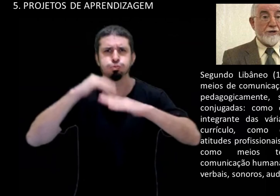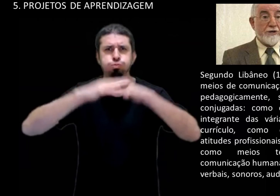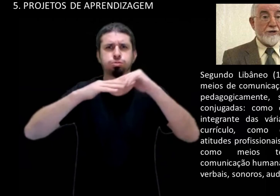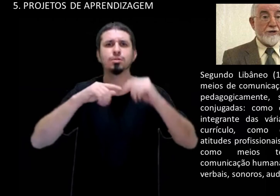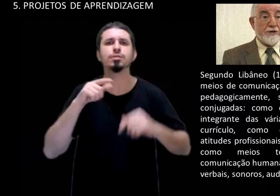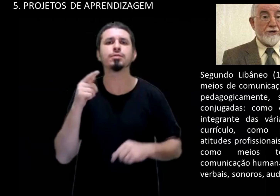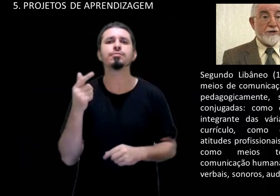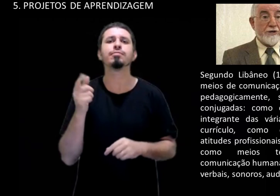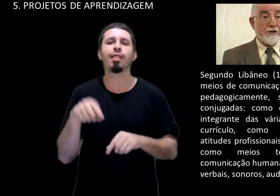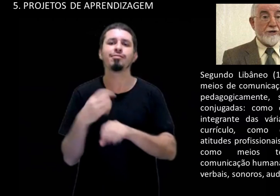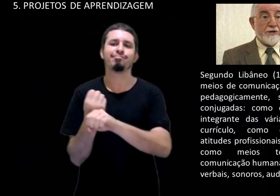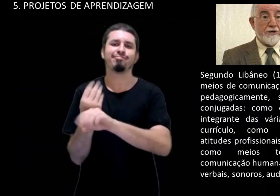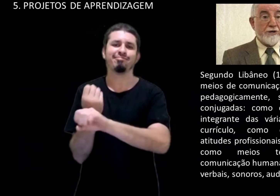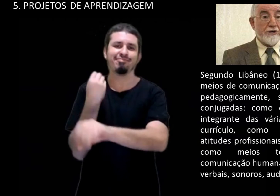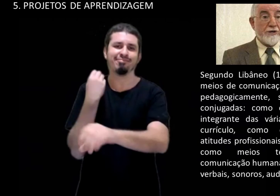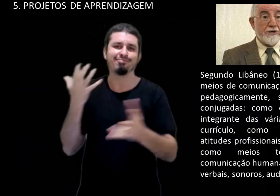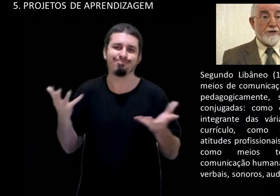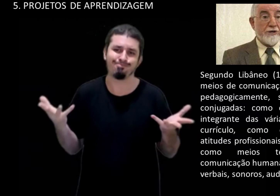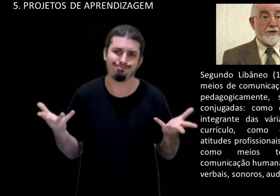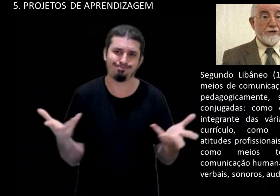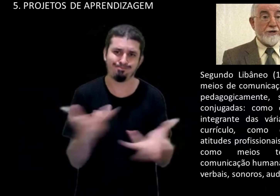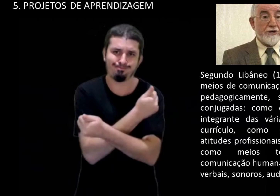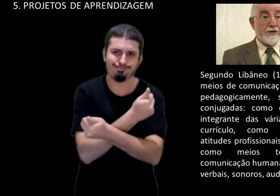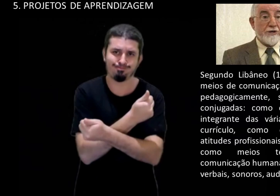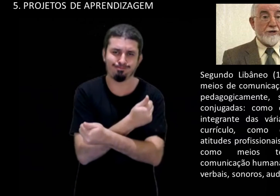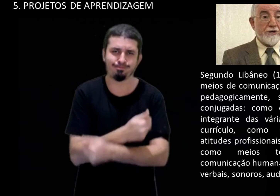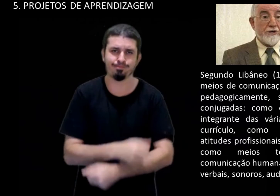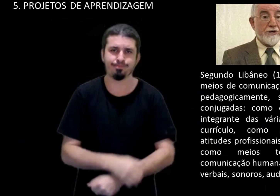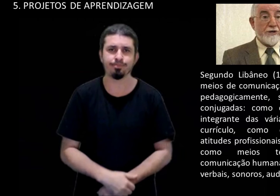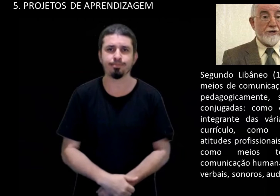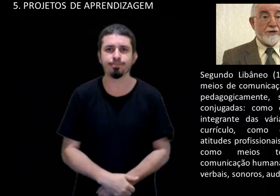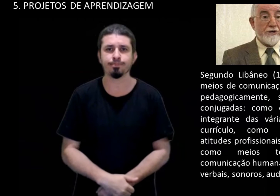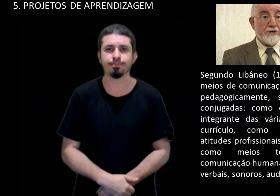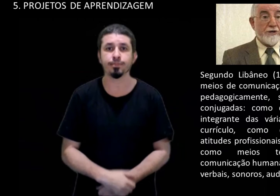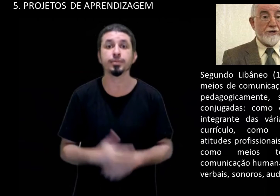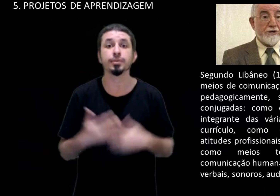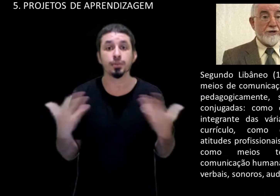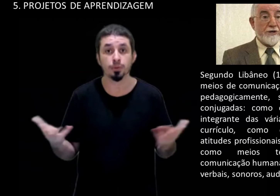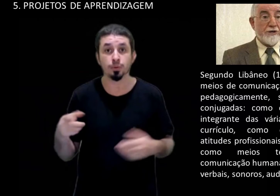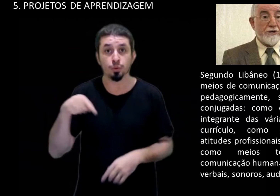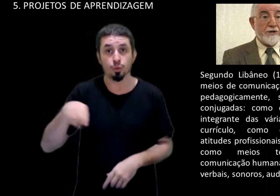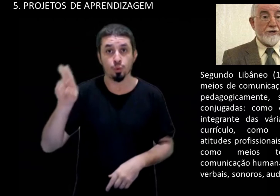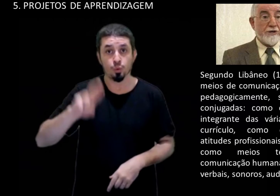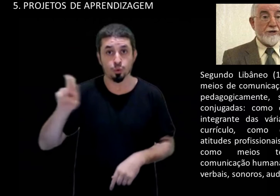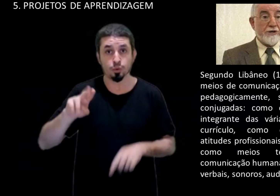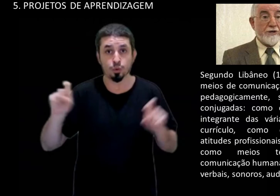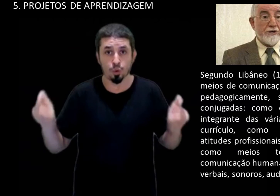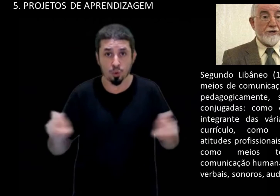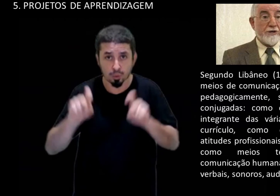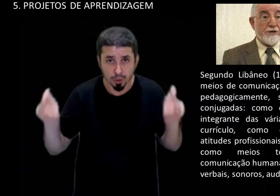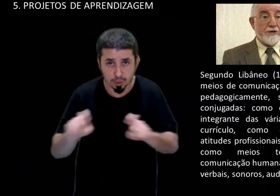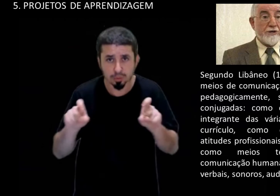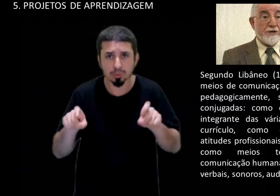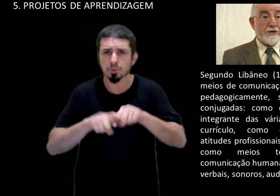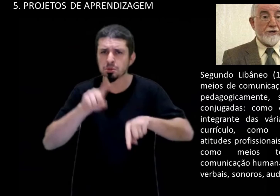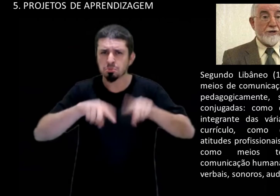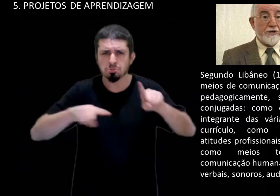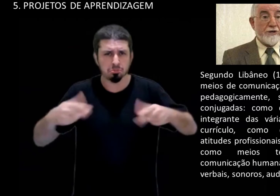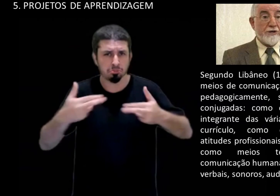conhecimento, enriquecendo o processo de ensino-aprendizagem. Através do computador e dos